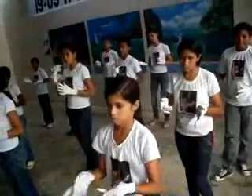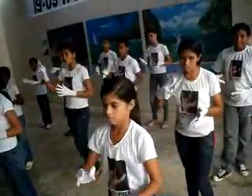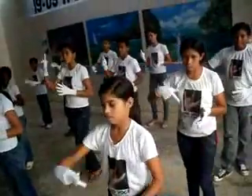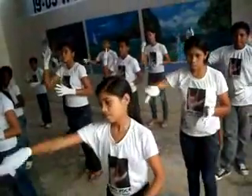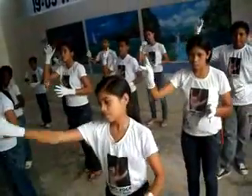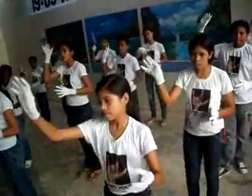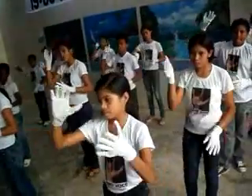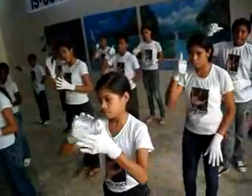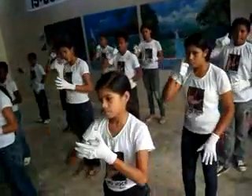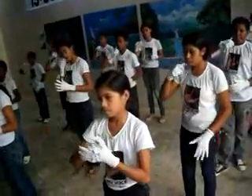mulher